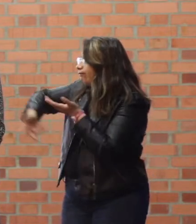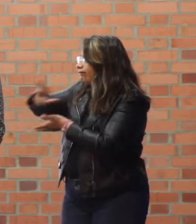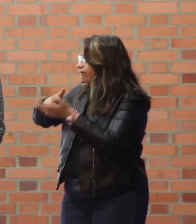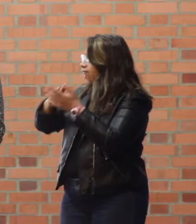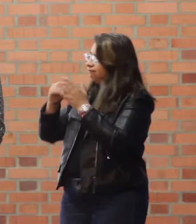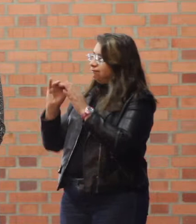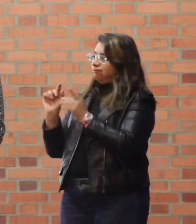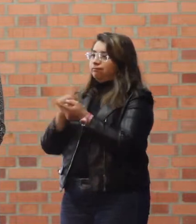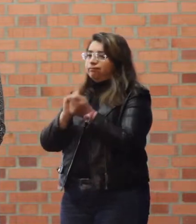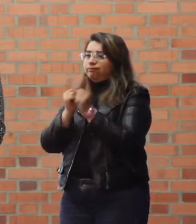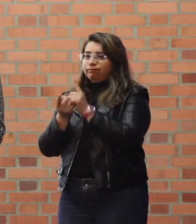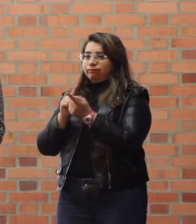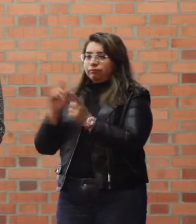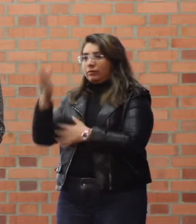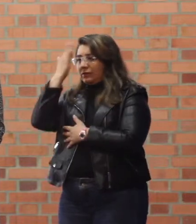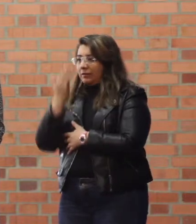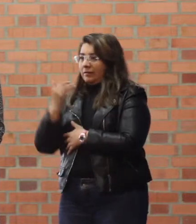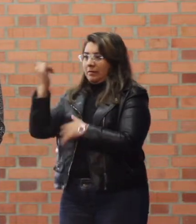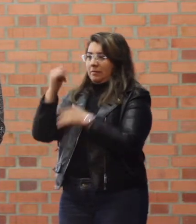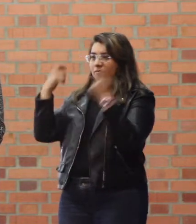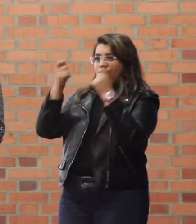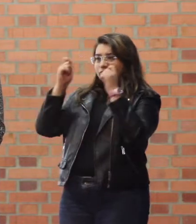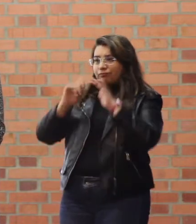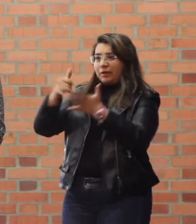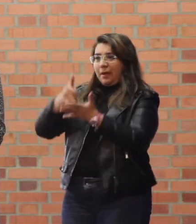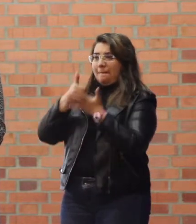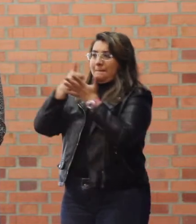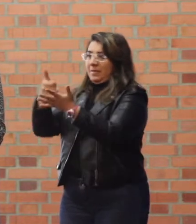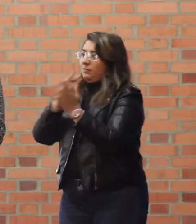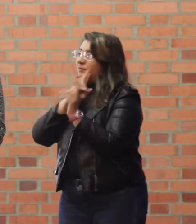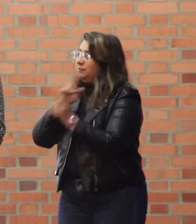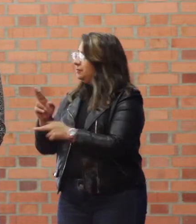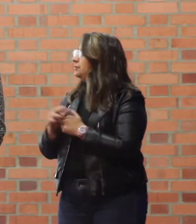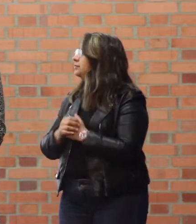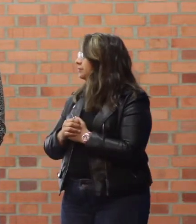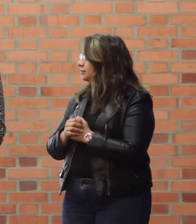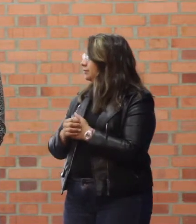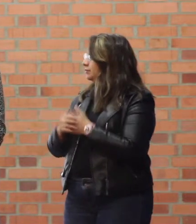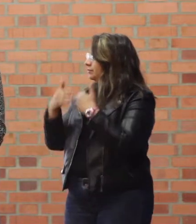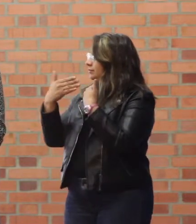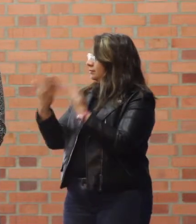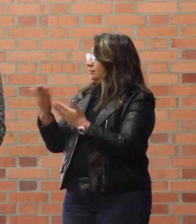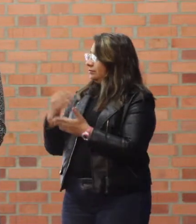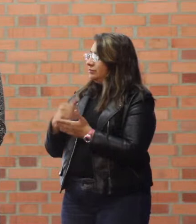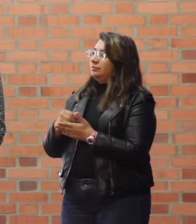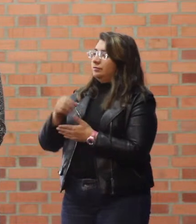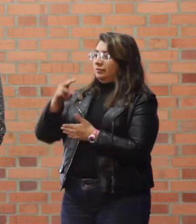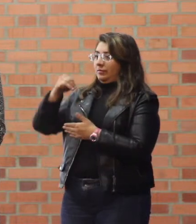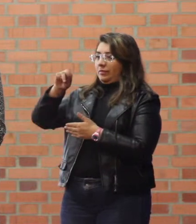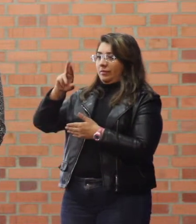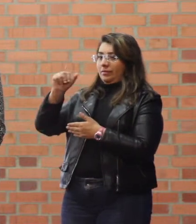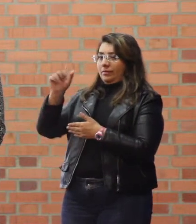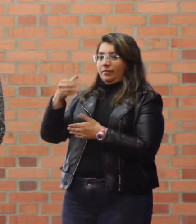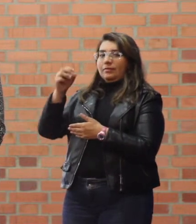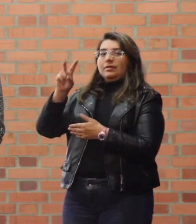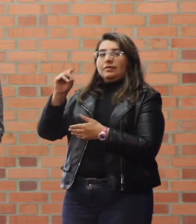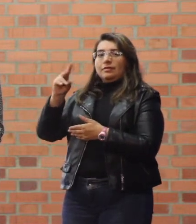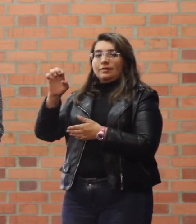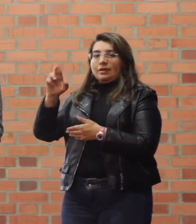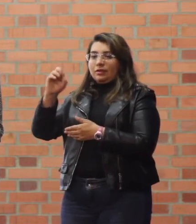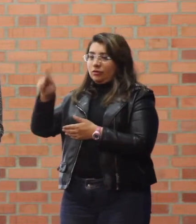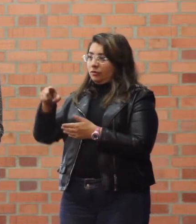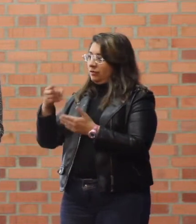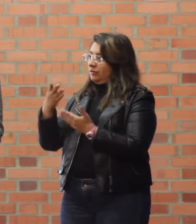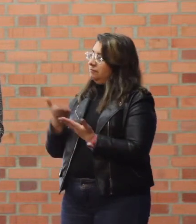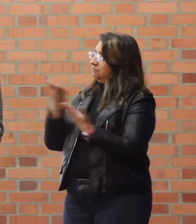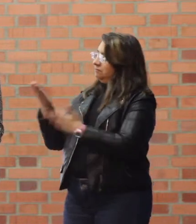este acto académico de lanzamiento le pido a la profesora Mara Viveros vigoya que nos dé